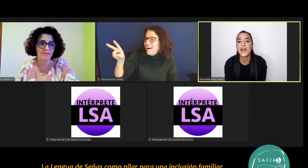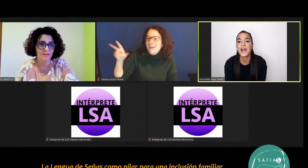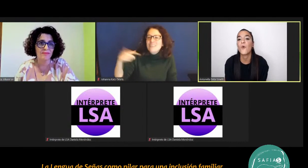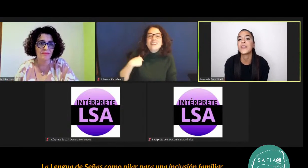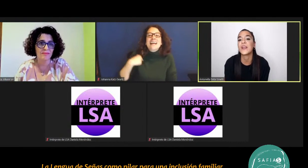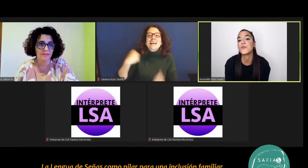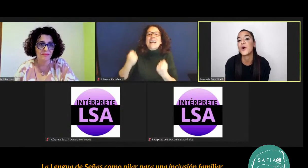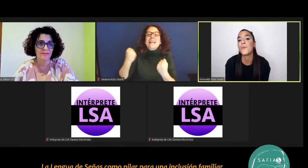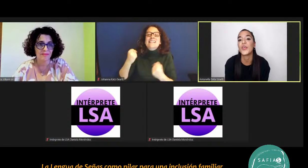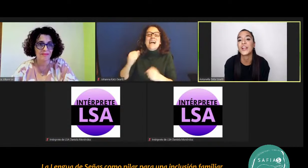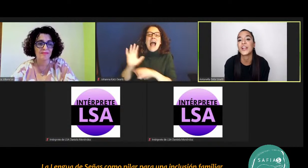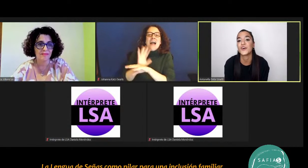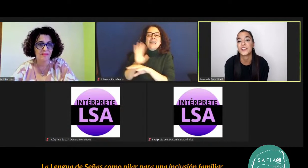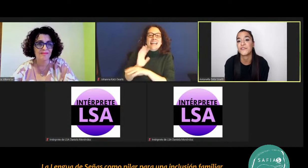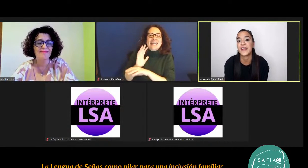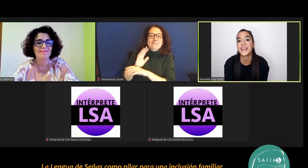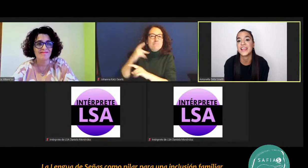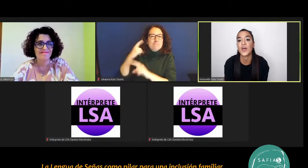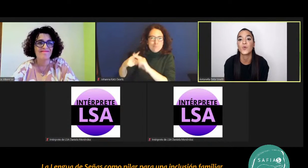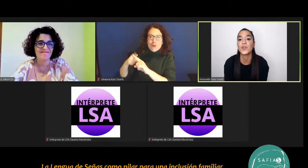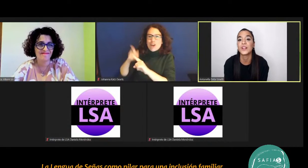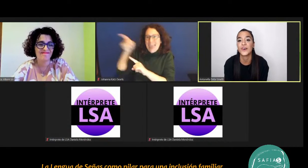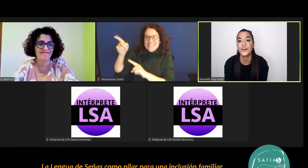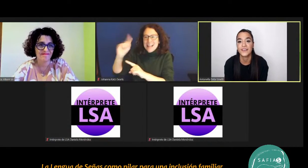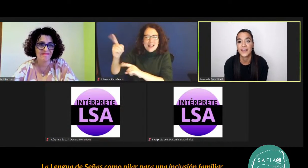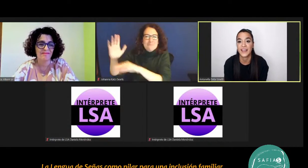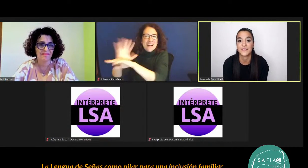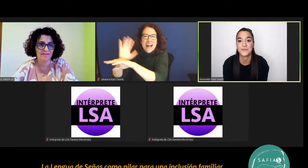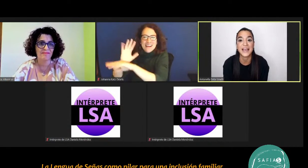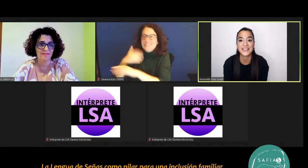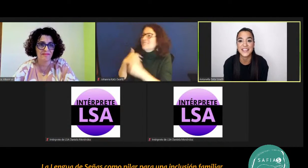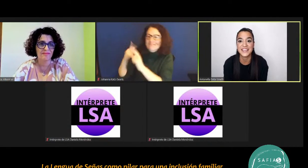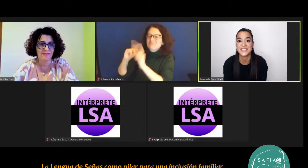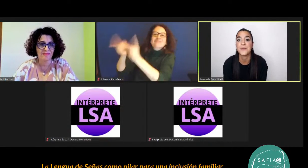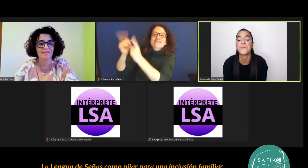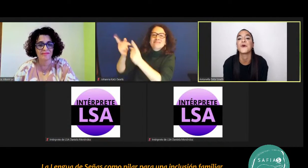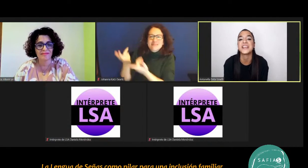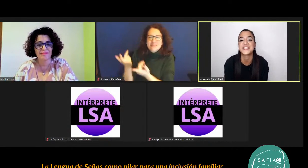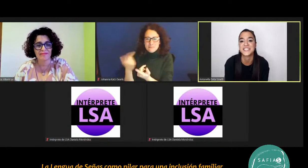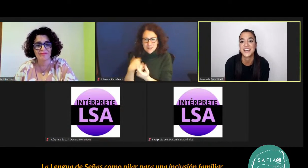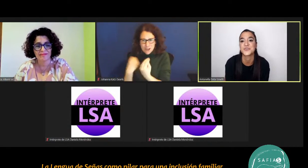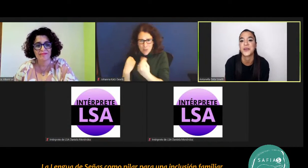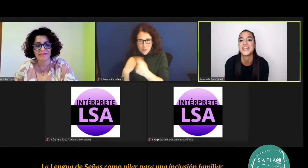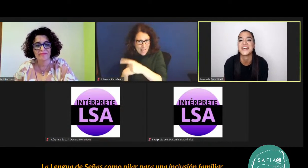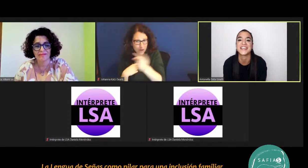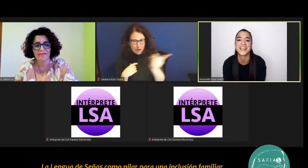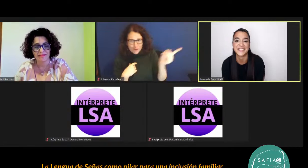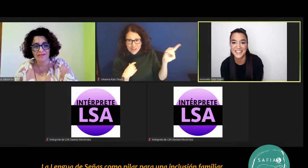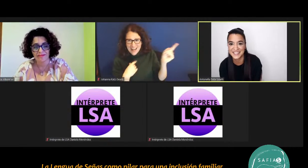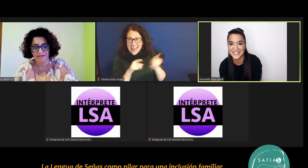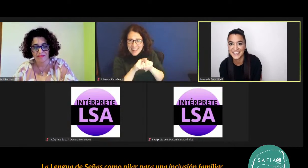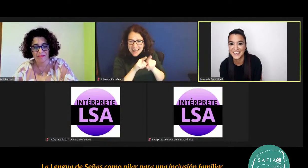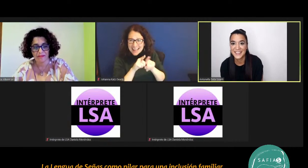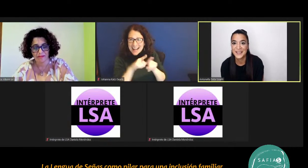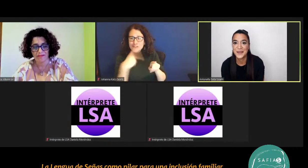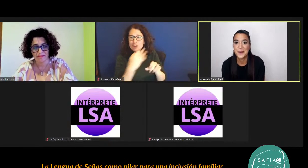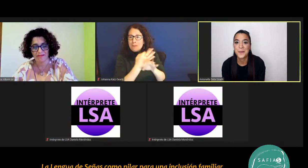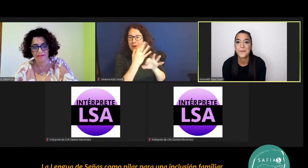Y era el único modelo referente adulto, era una actriz, y por ella yo quería ser